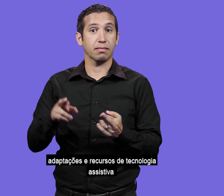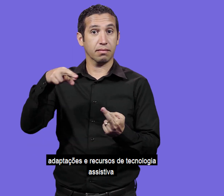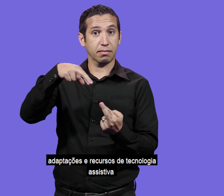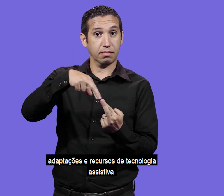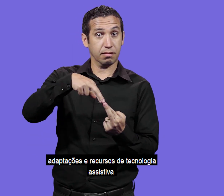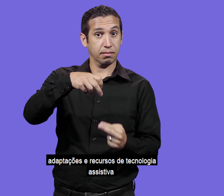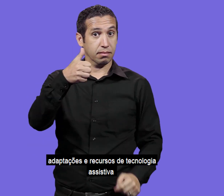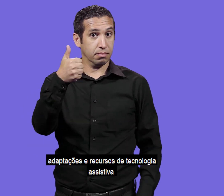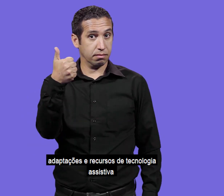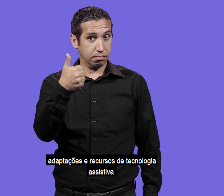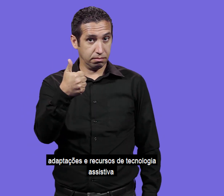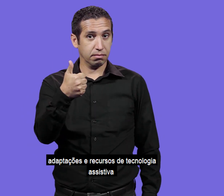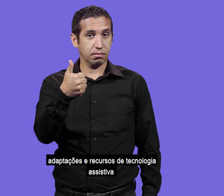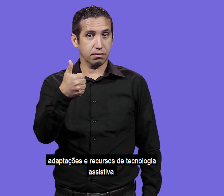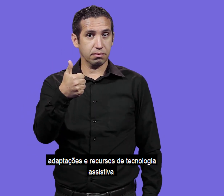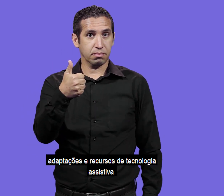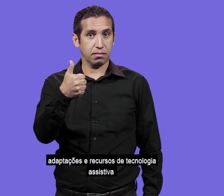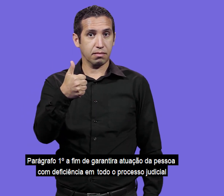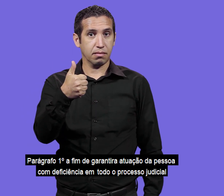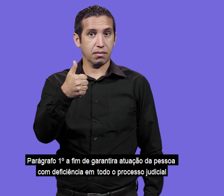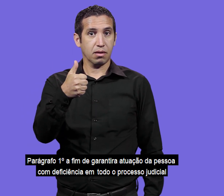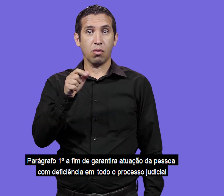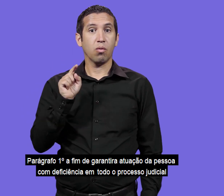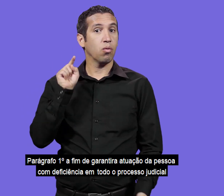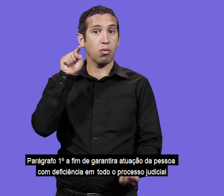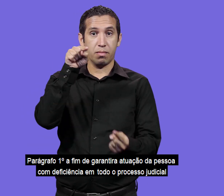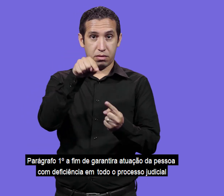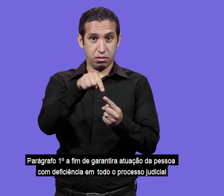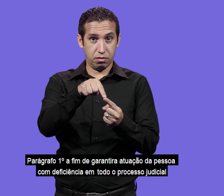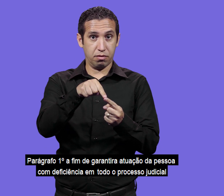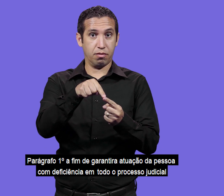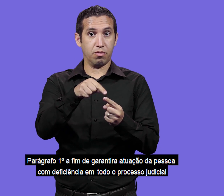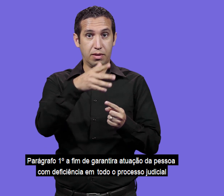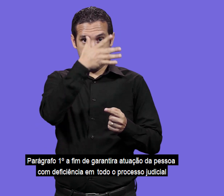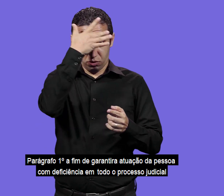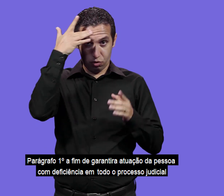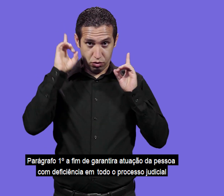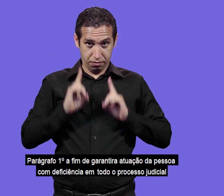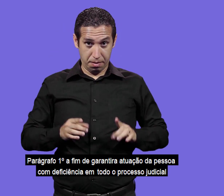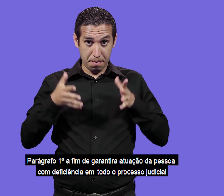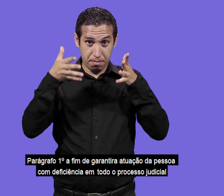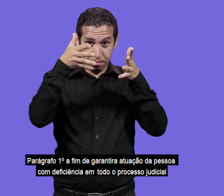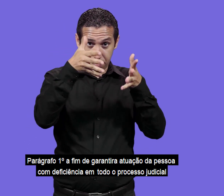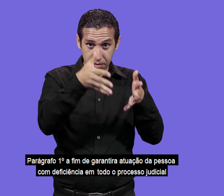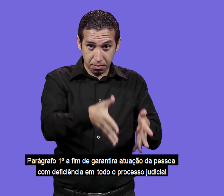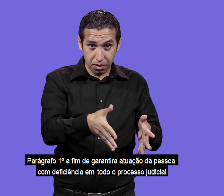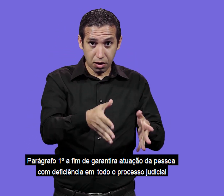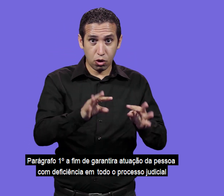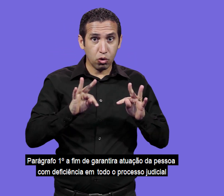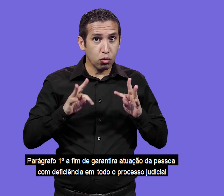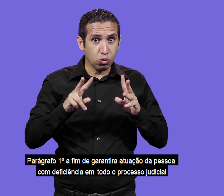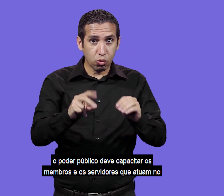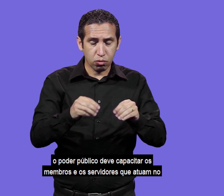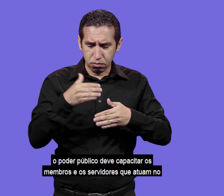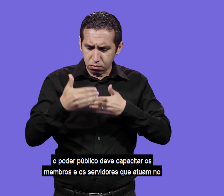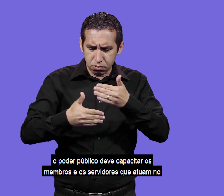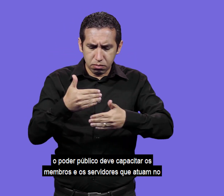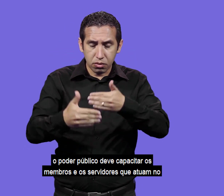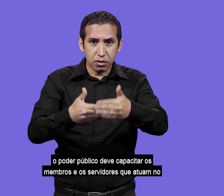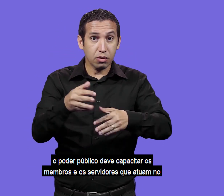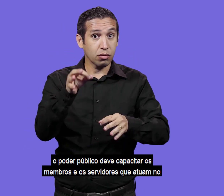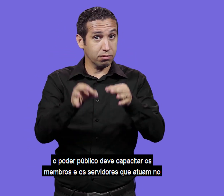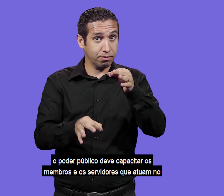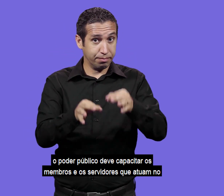Parágrafo 1º. A fim de garantir a atuação da pessoa com deficiência em todo o processo judicial, o